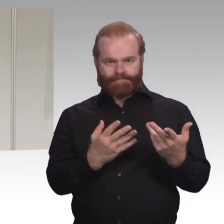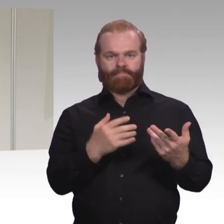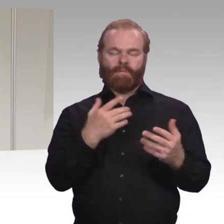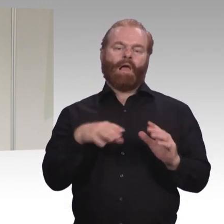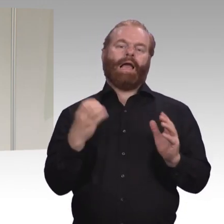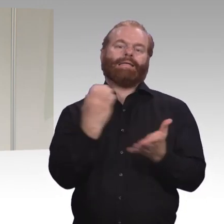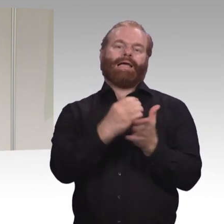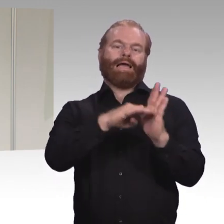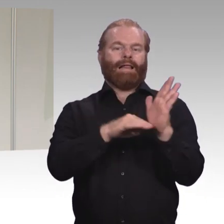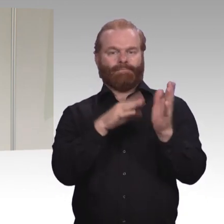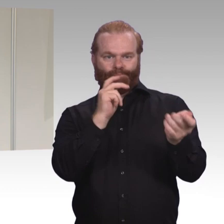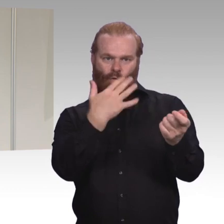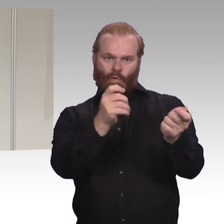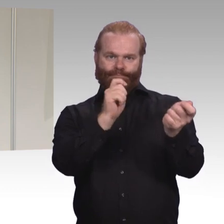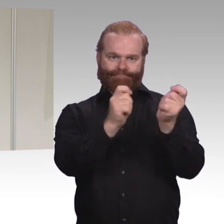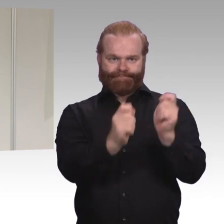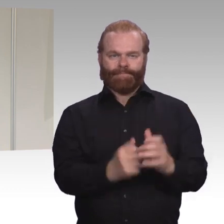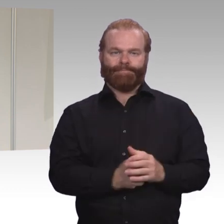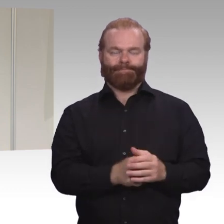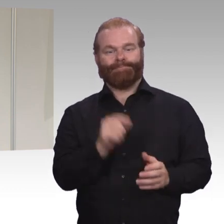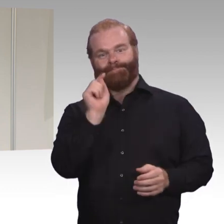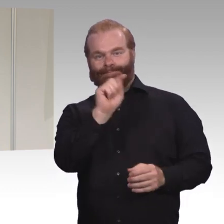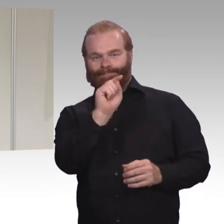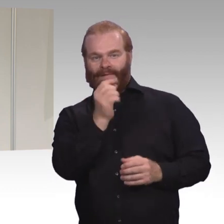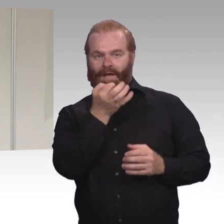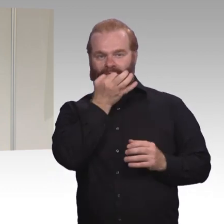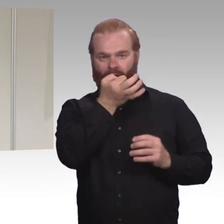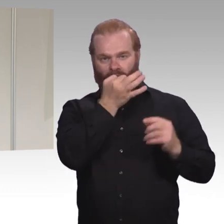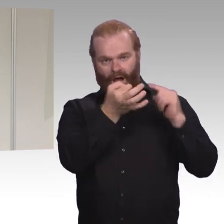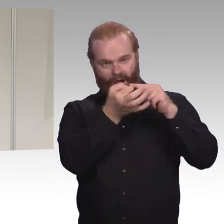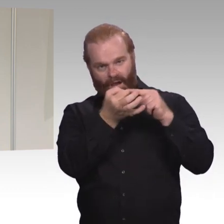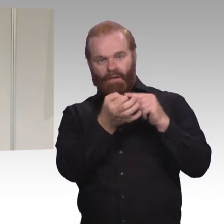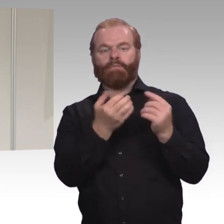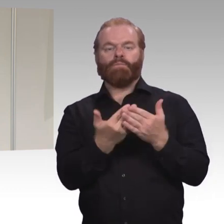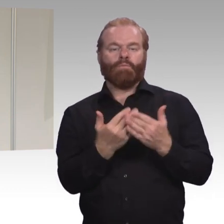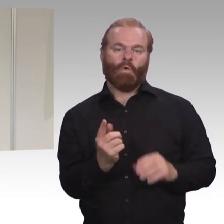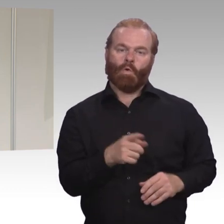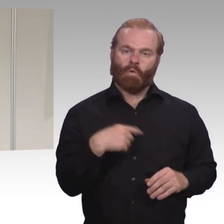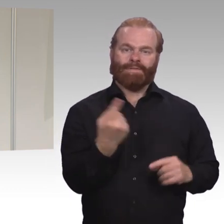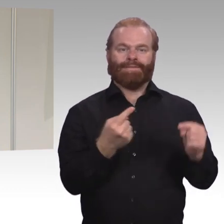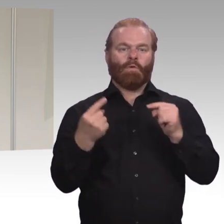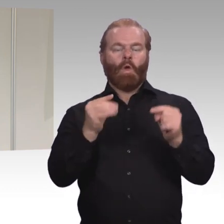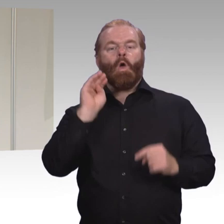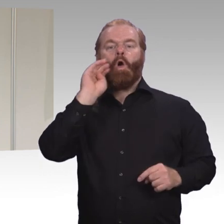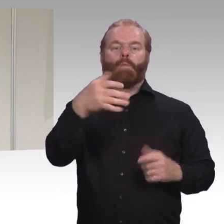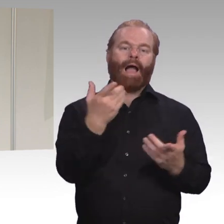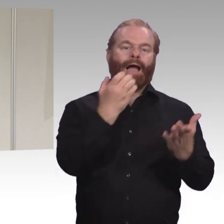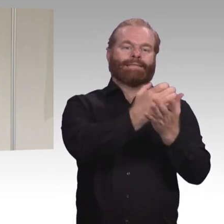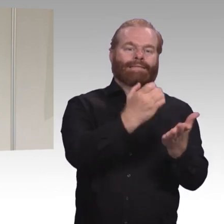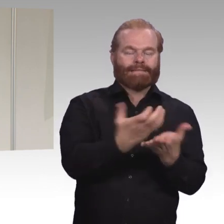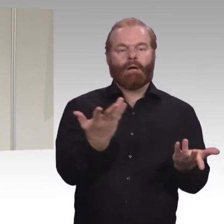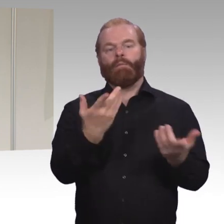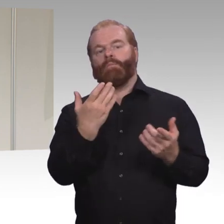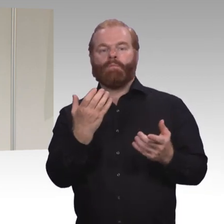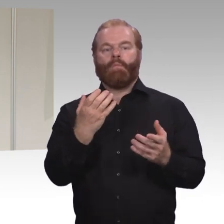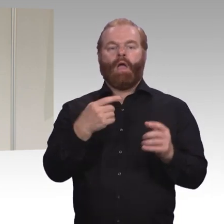künftig orientieren. Das ist der richtige politische Maßstab. Meine sehr geehrten Damen und Herren, ich sage in aller